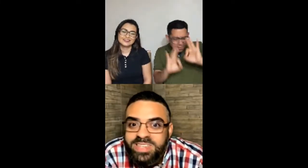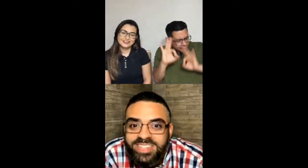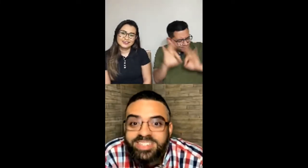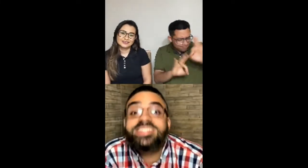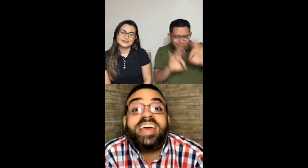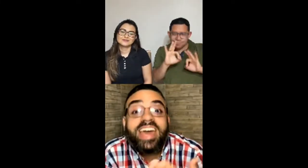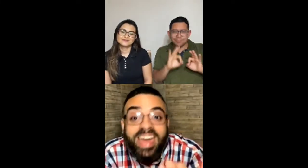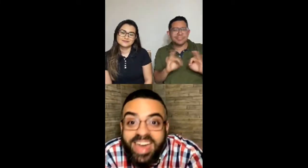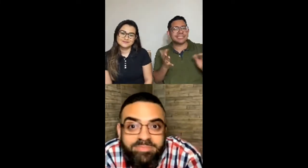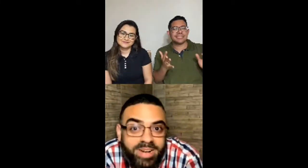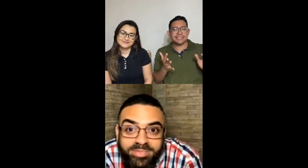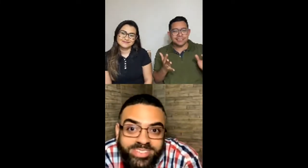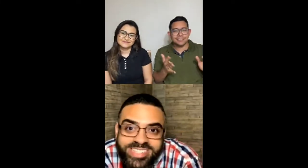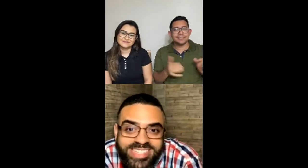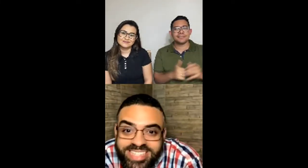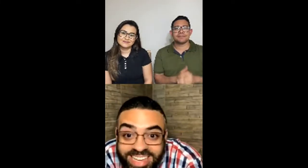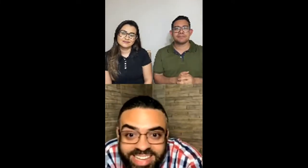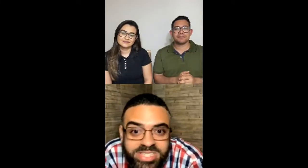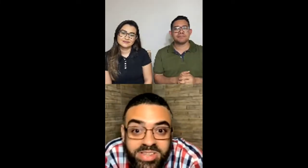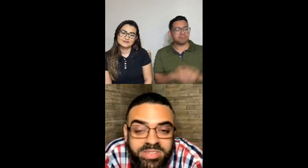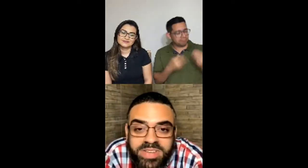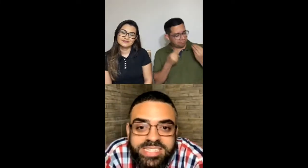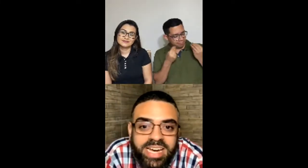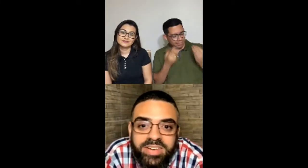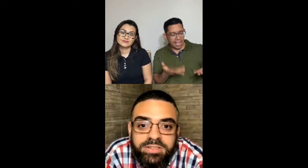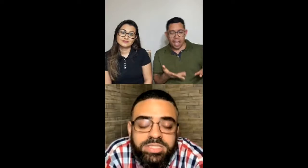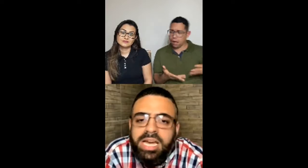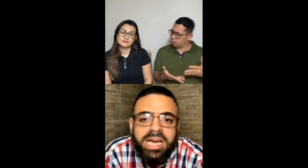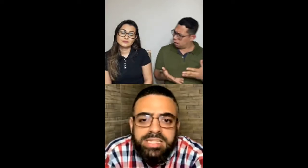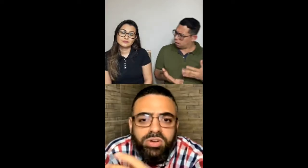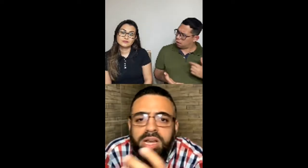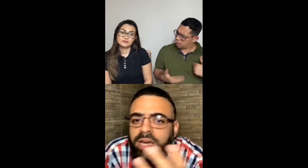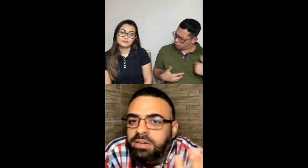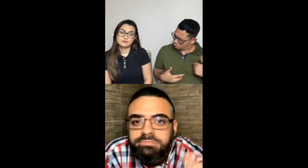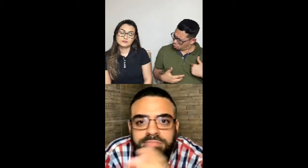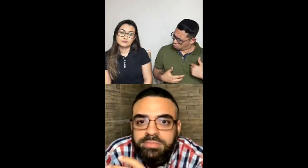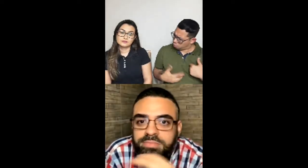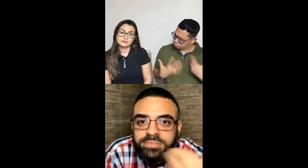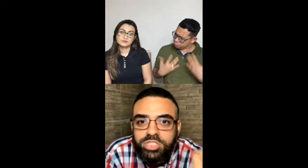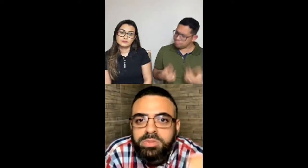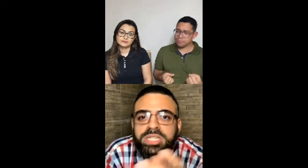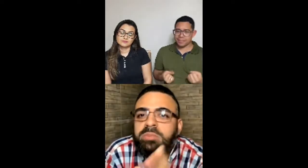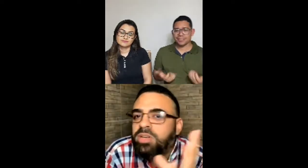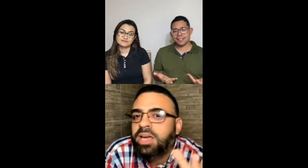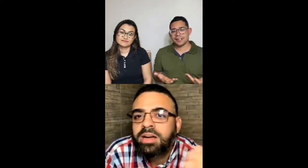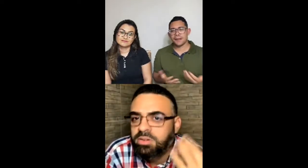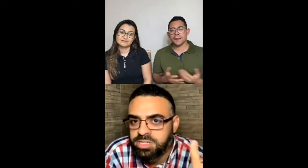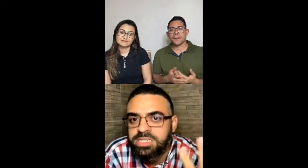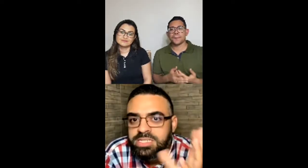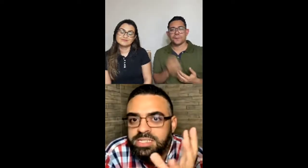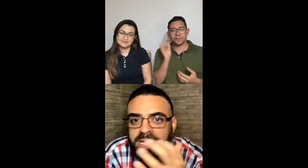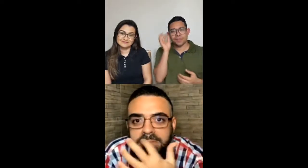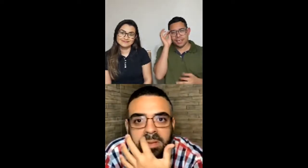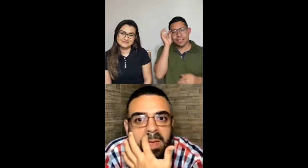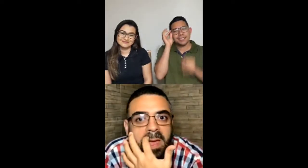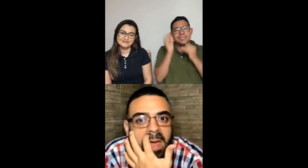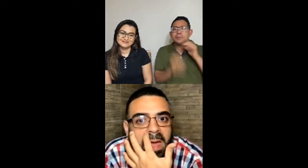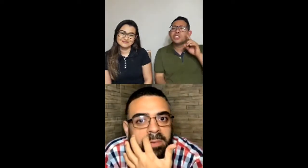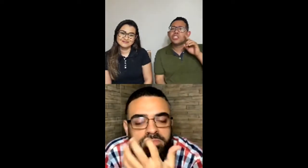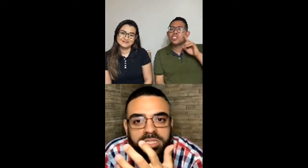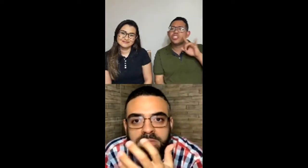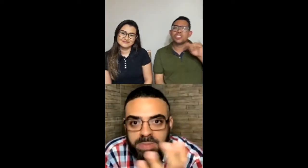do mundo na igreja para ela. Gente, isso tudo é para mim, é para você, o seu aniversário é